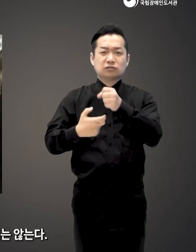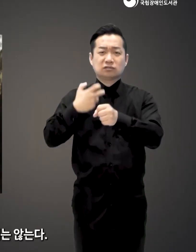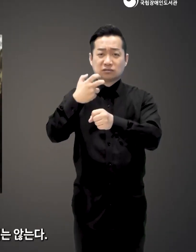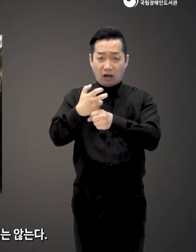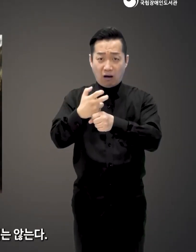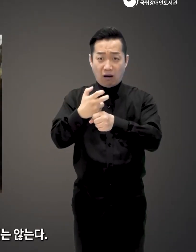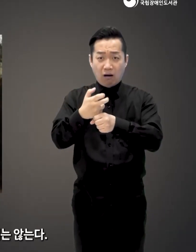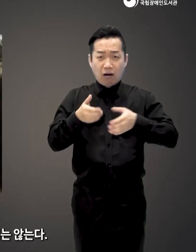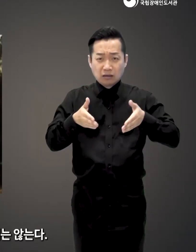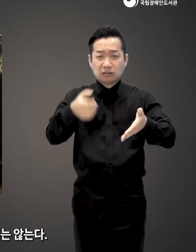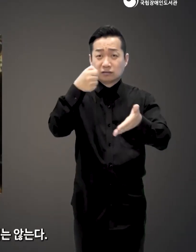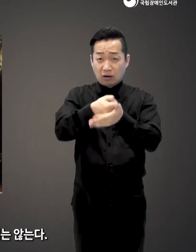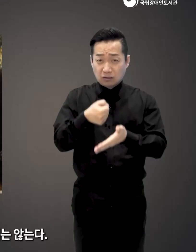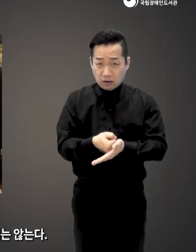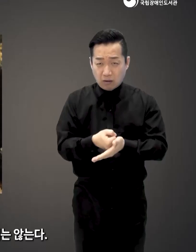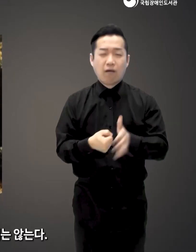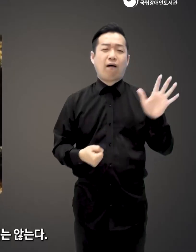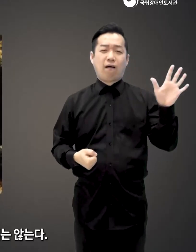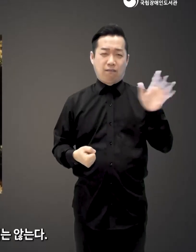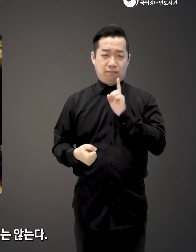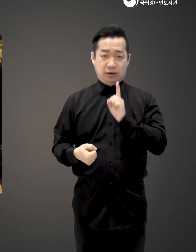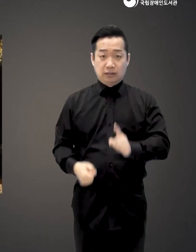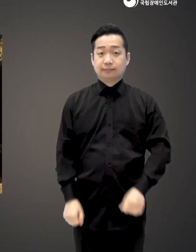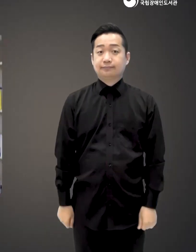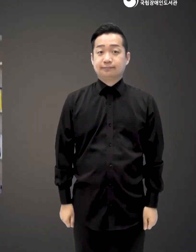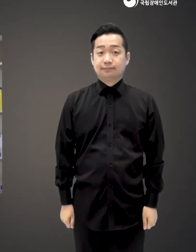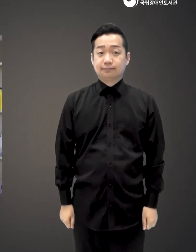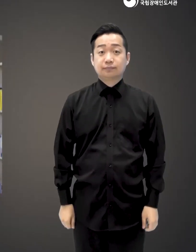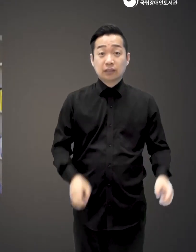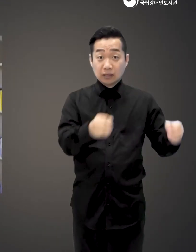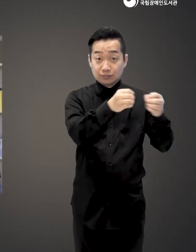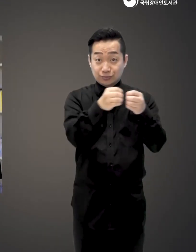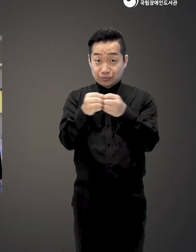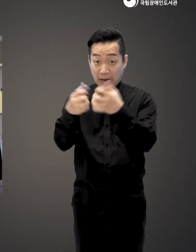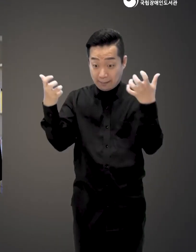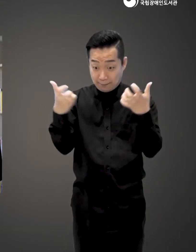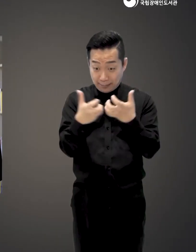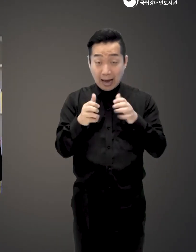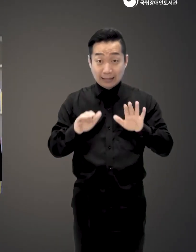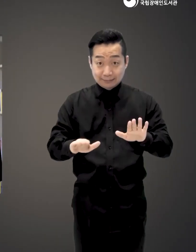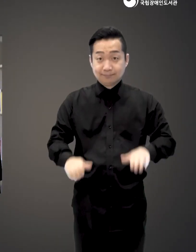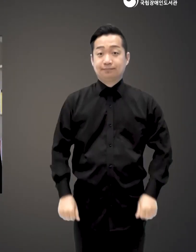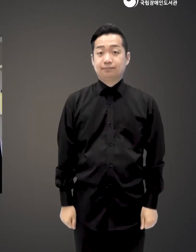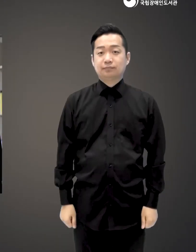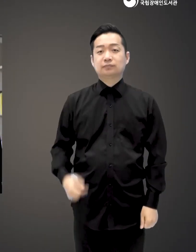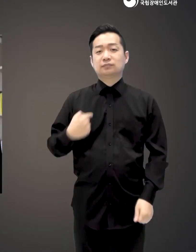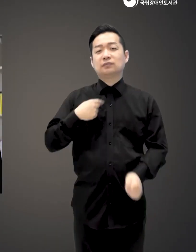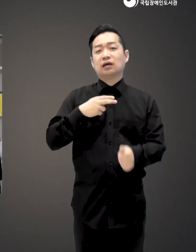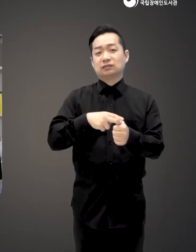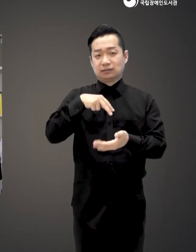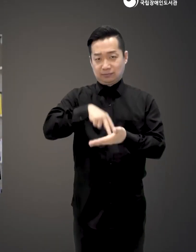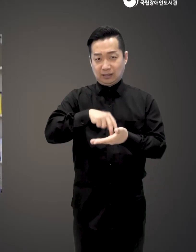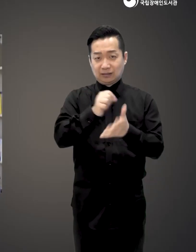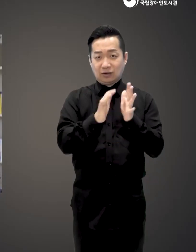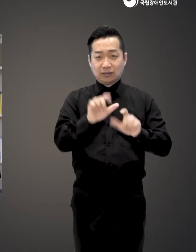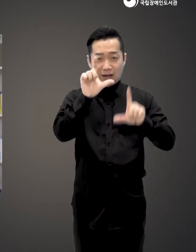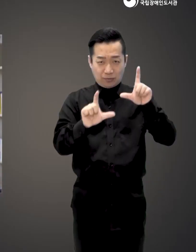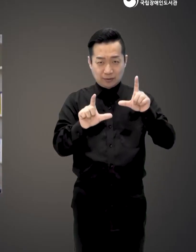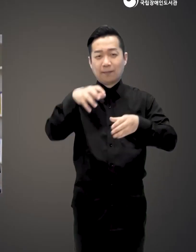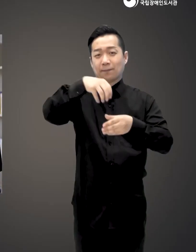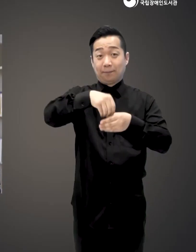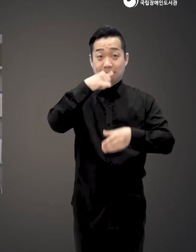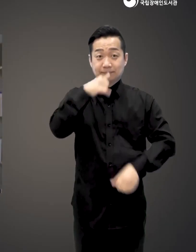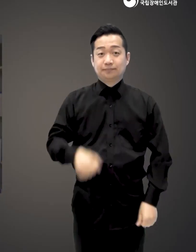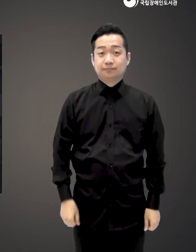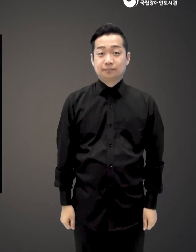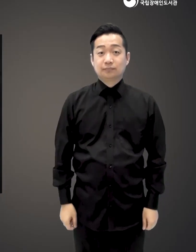60, 70년의 창창한 인생길이 정해지지는 않는다. 이런 문장들이 가득한 편지에는 스승으로서의 저자의 모습이